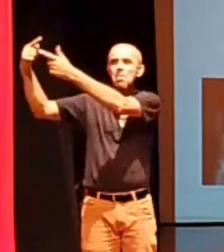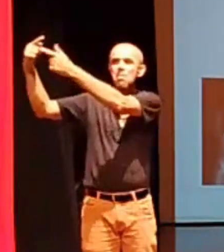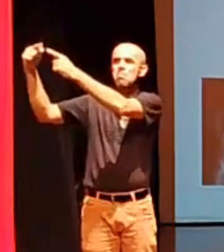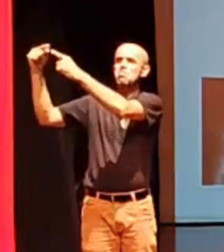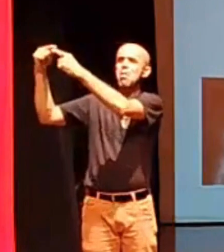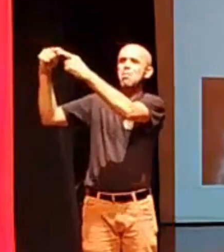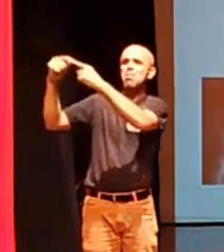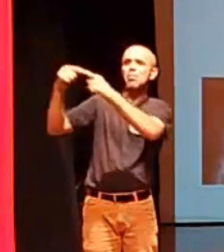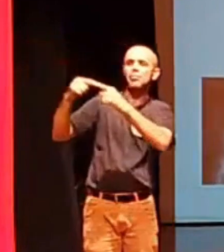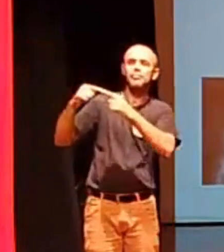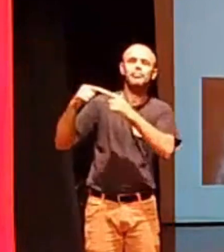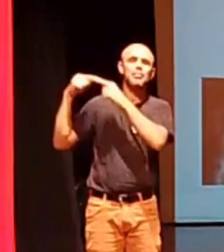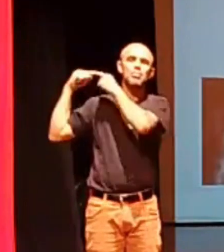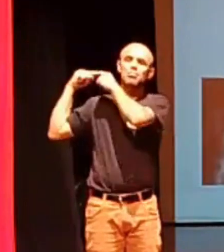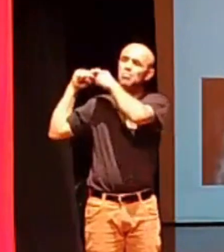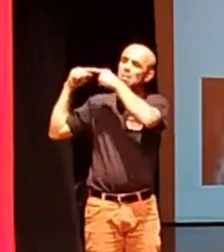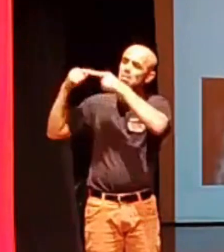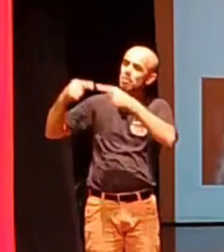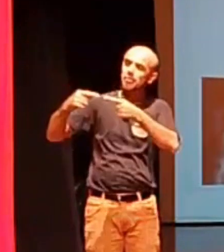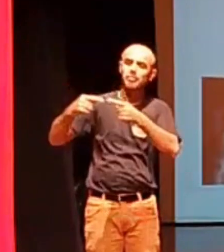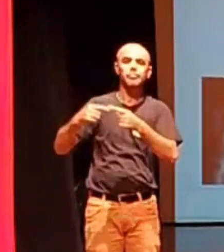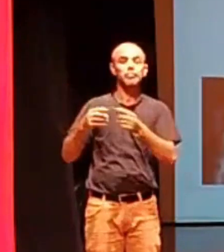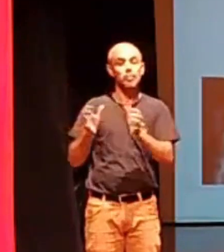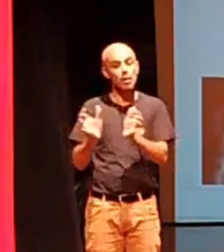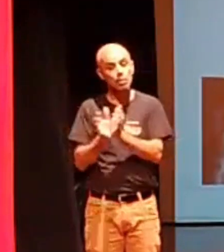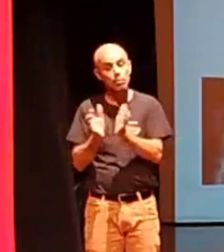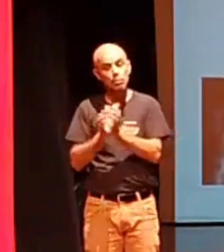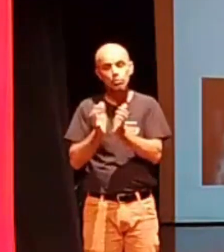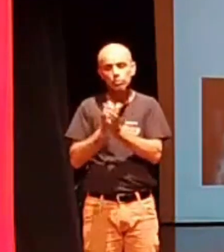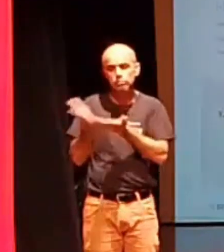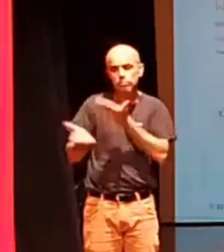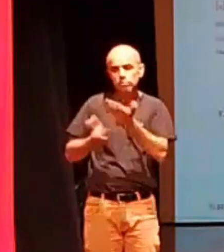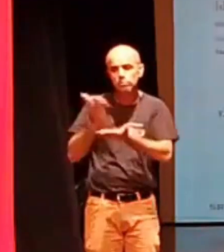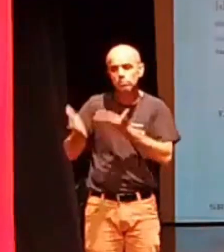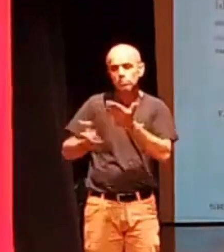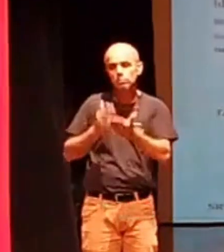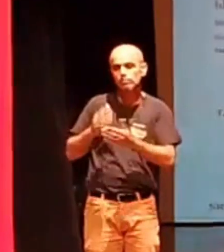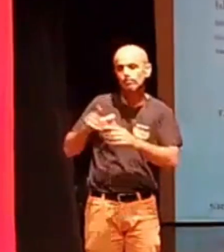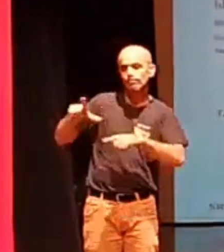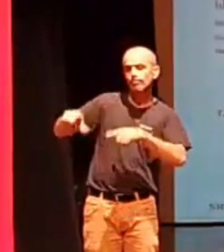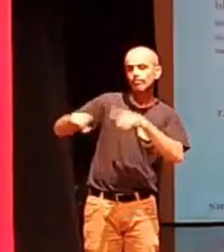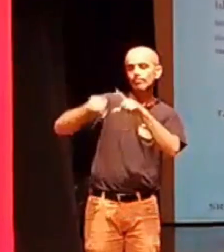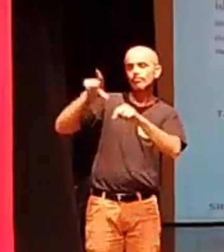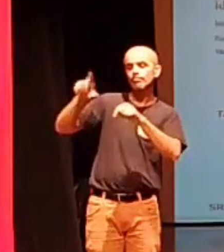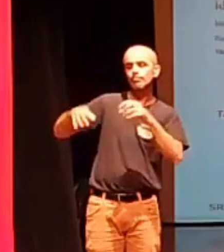e aí a equipe faz toda a diferença, né? Nesse atendimento aí.